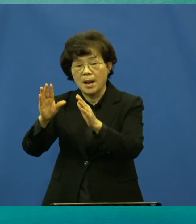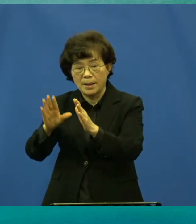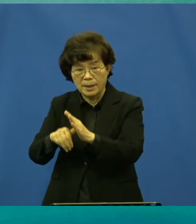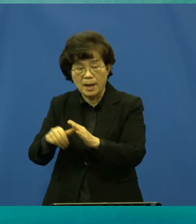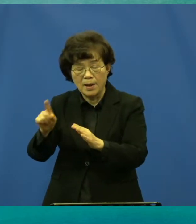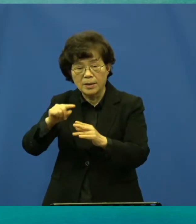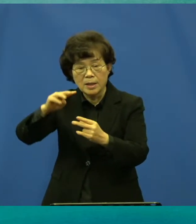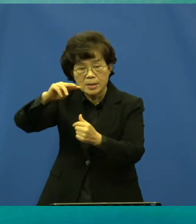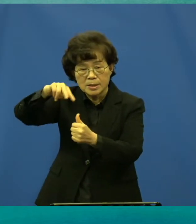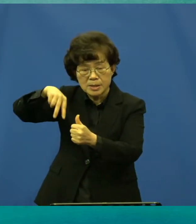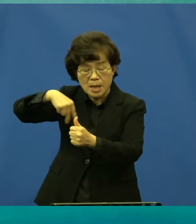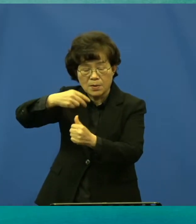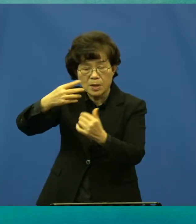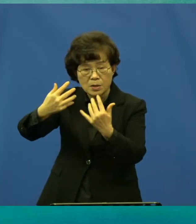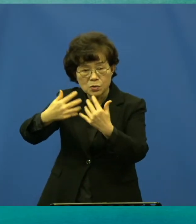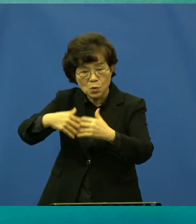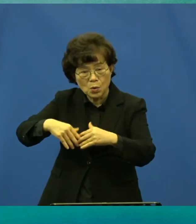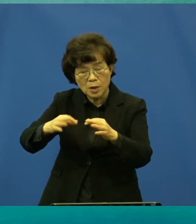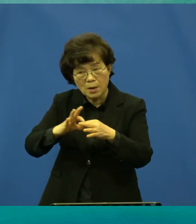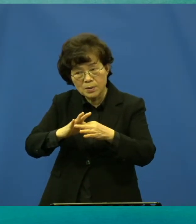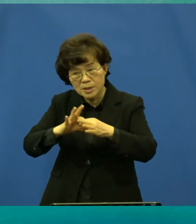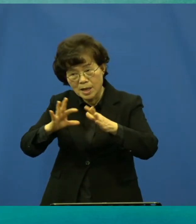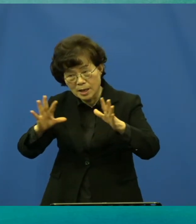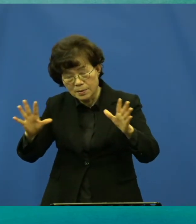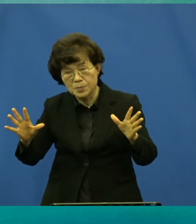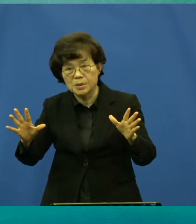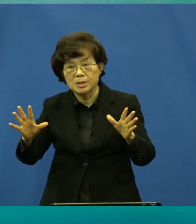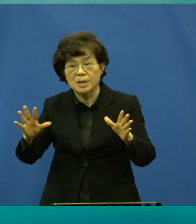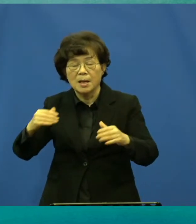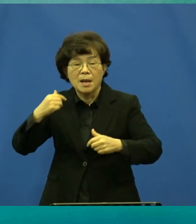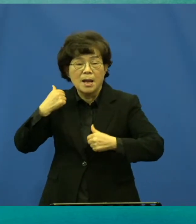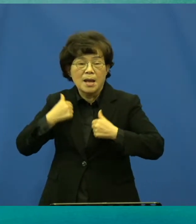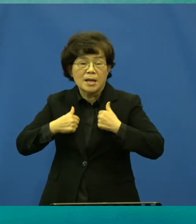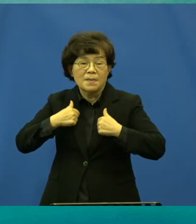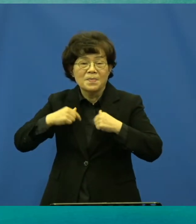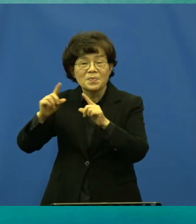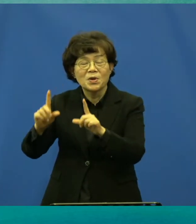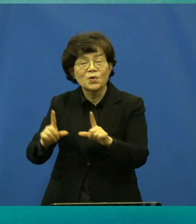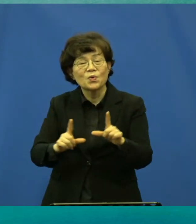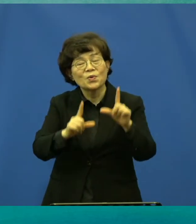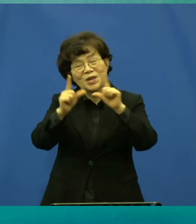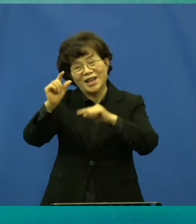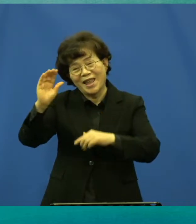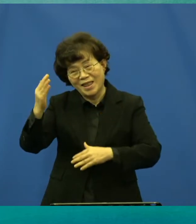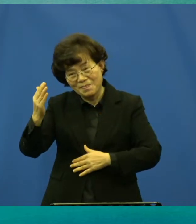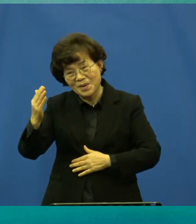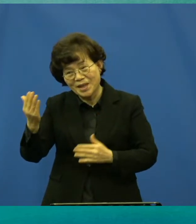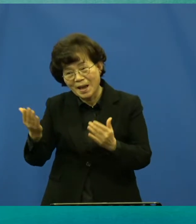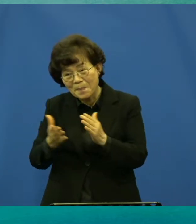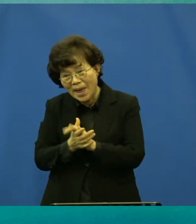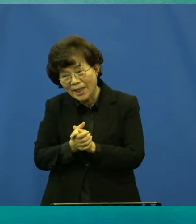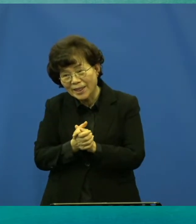어떤 상황이나 조건과 상관없이 기쁨을 누릴 수가 있습니다.